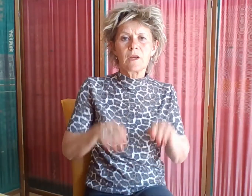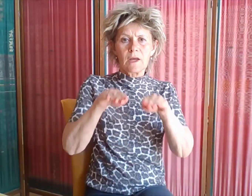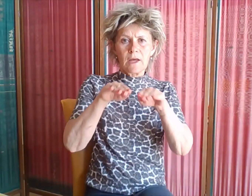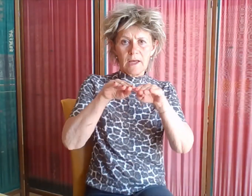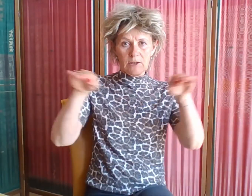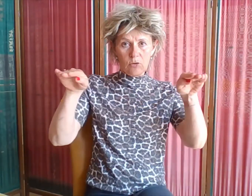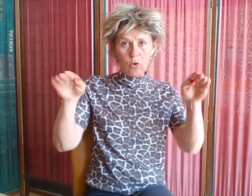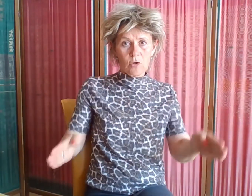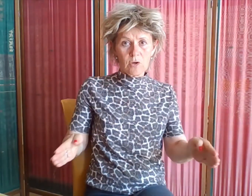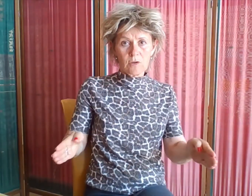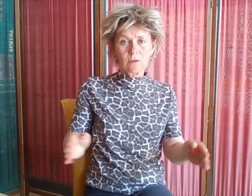Het hok.